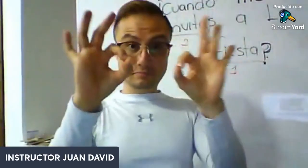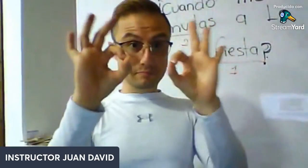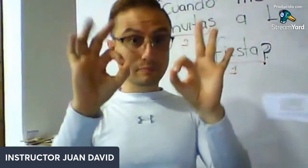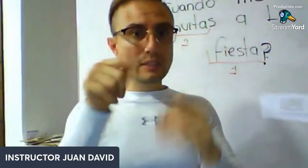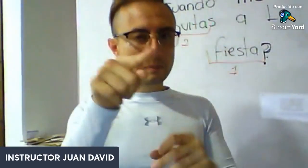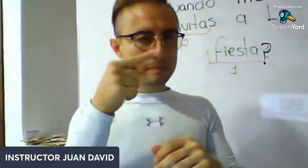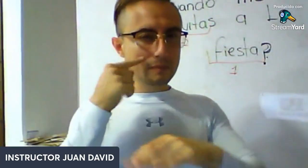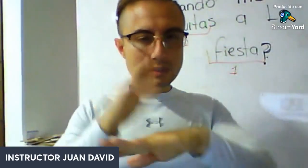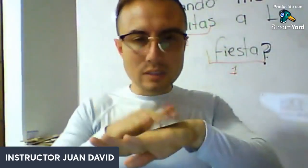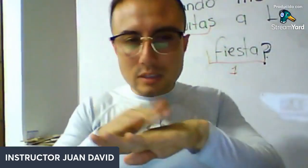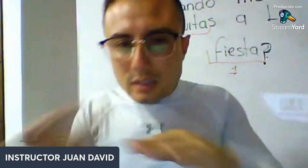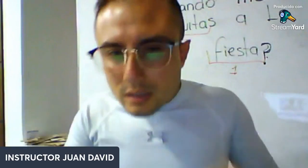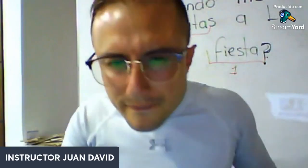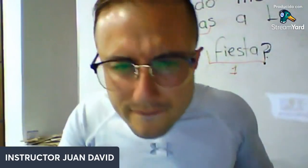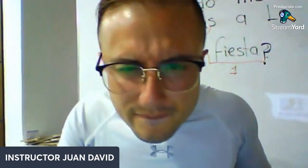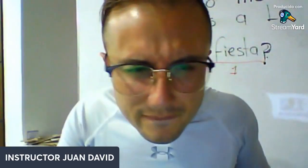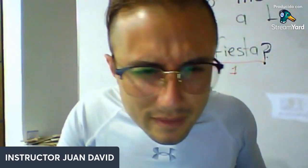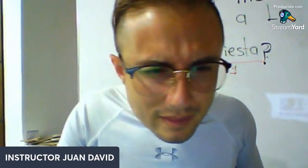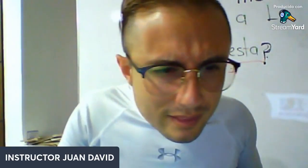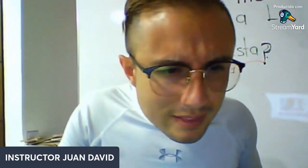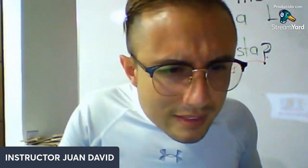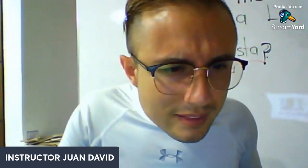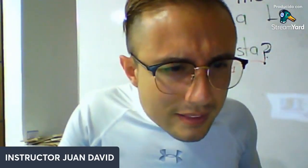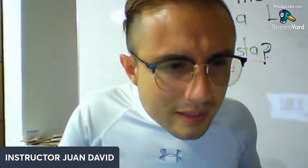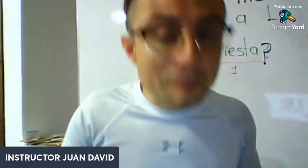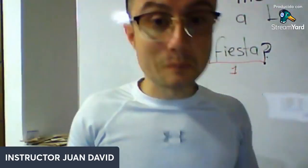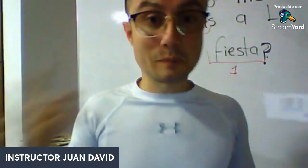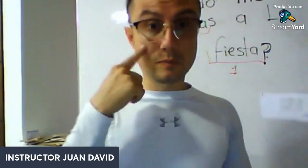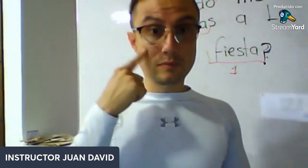listo listo muy bien una cosita ahí